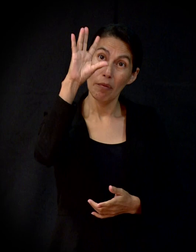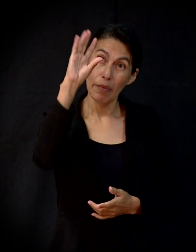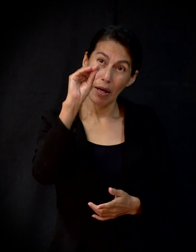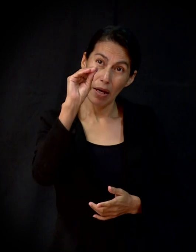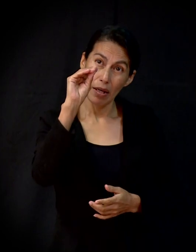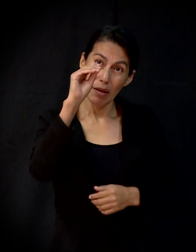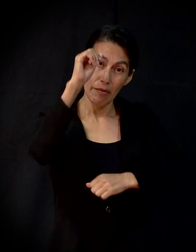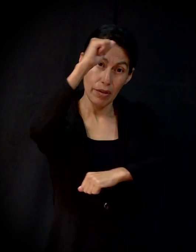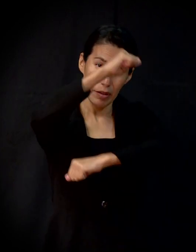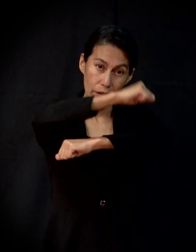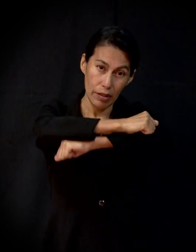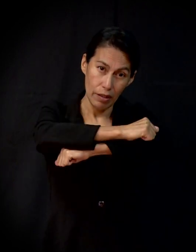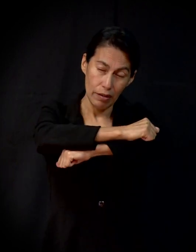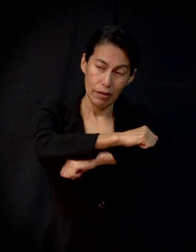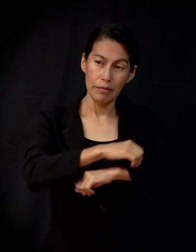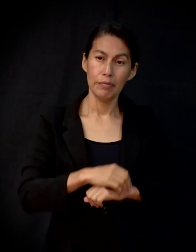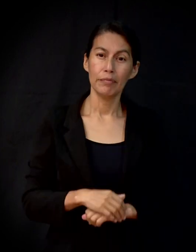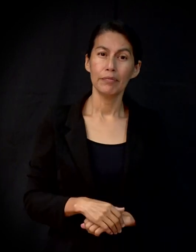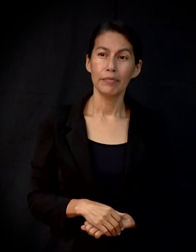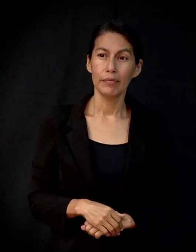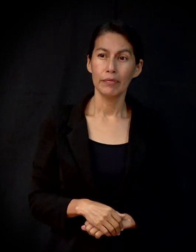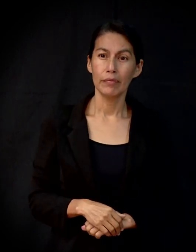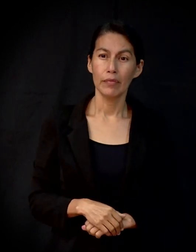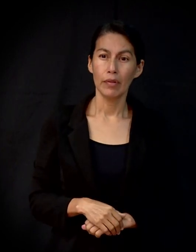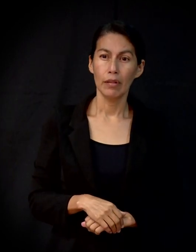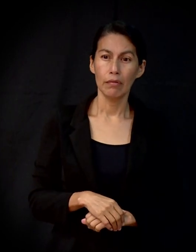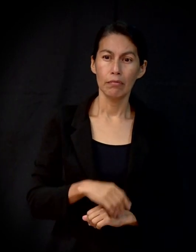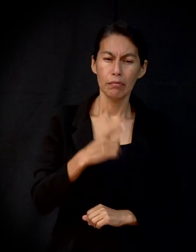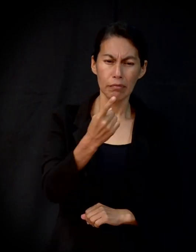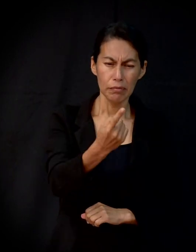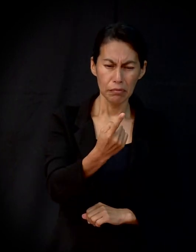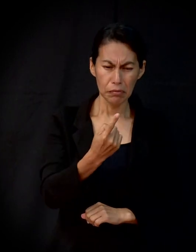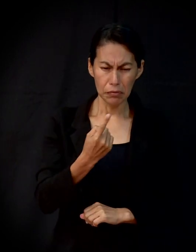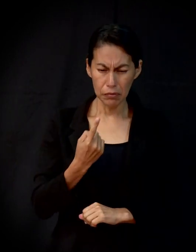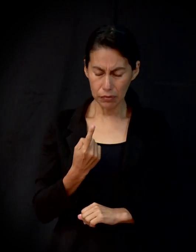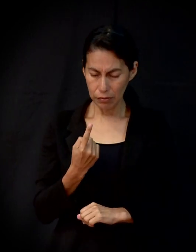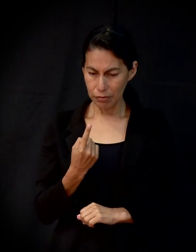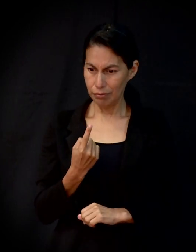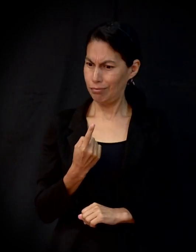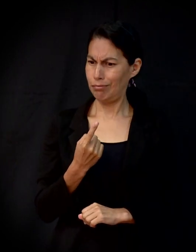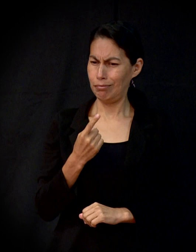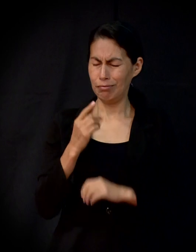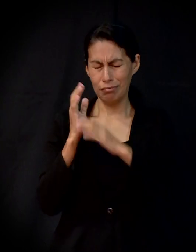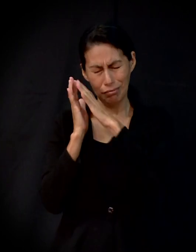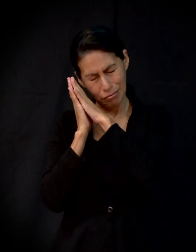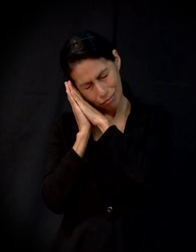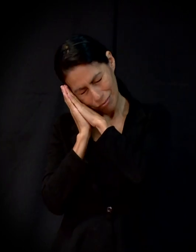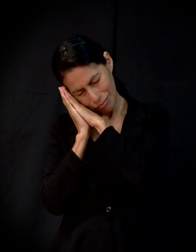y a cerrar la ventana, regresé y me dio un gran dolor.